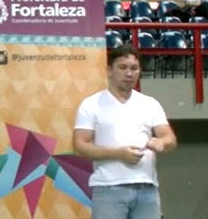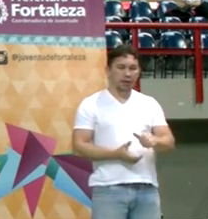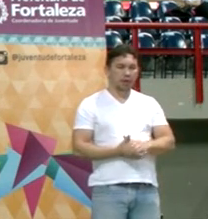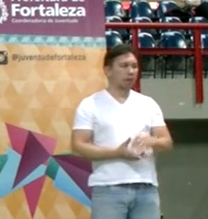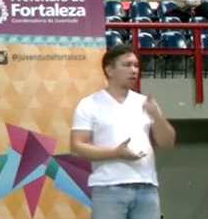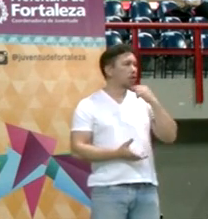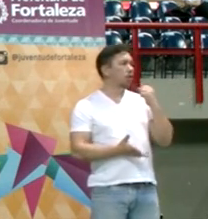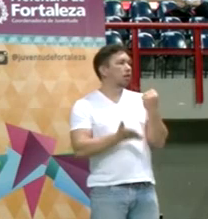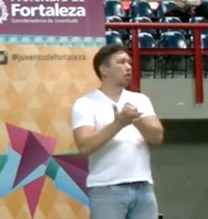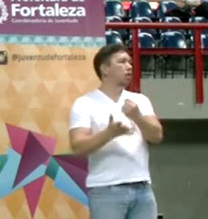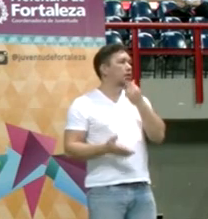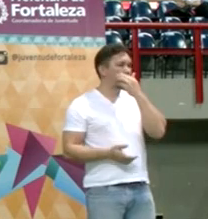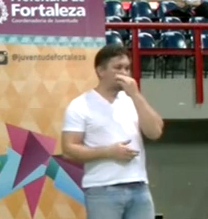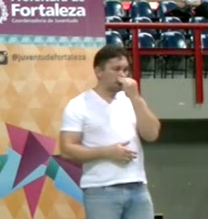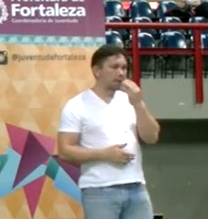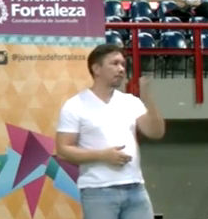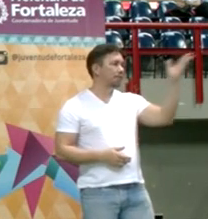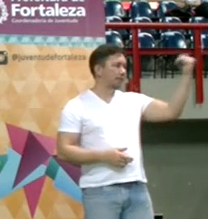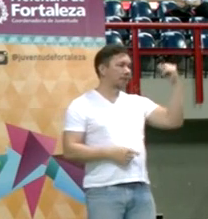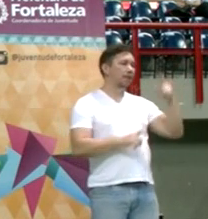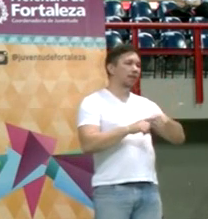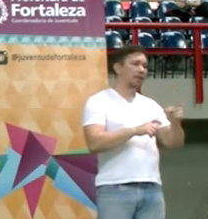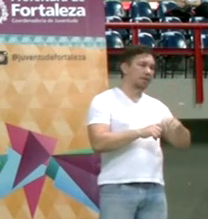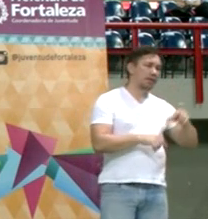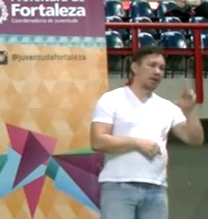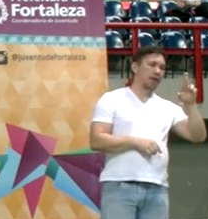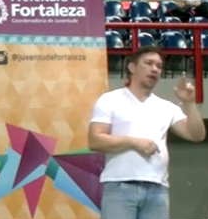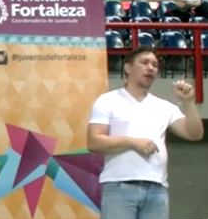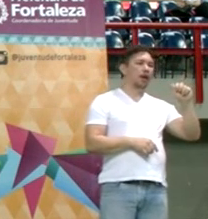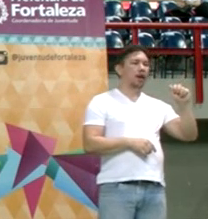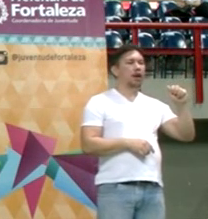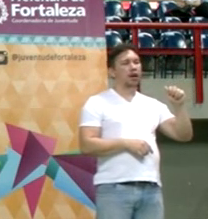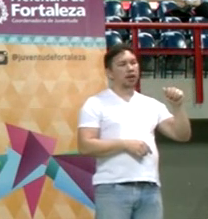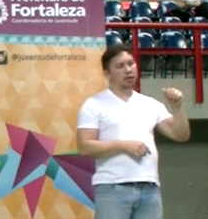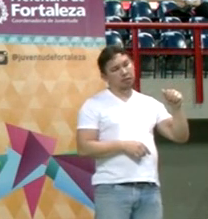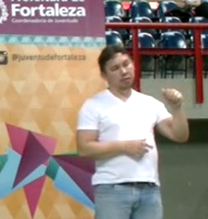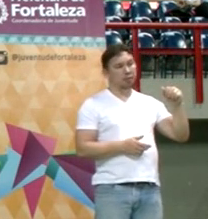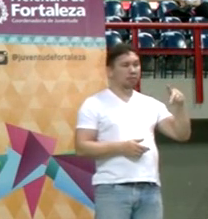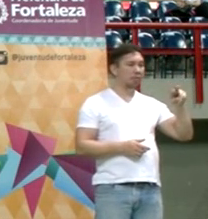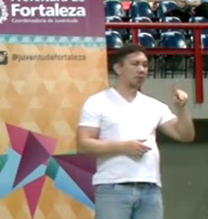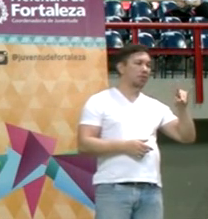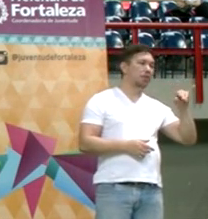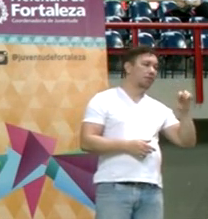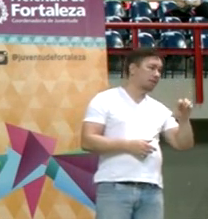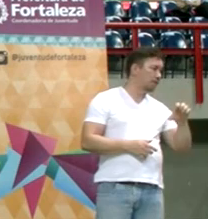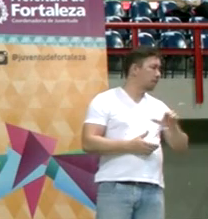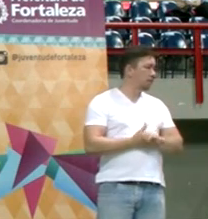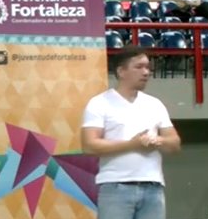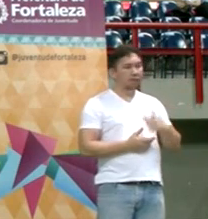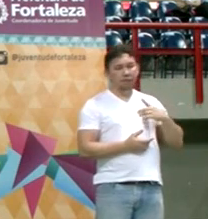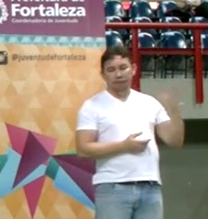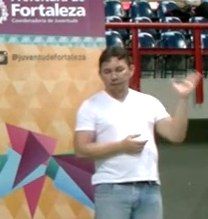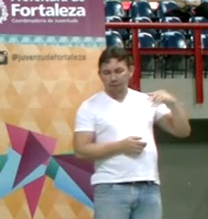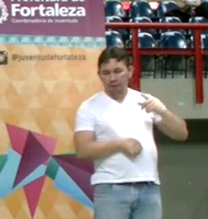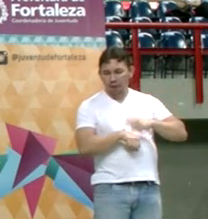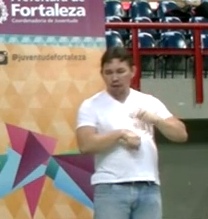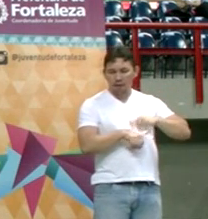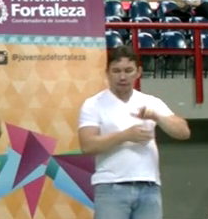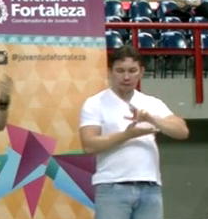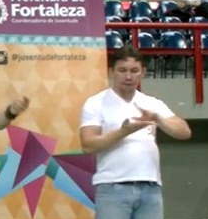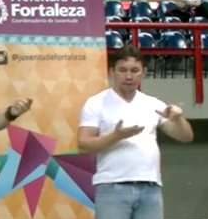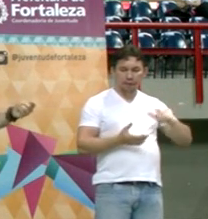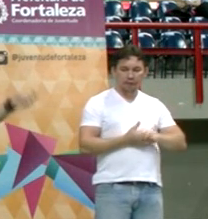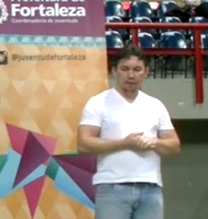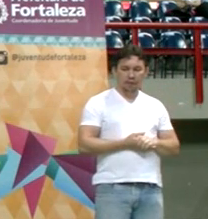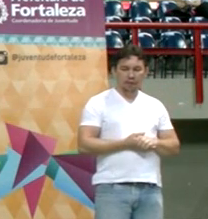pior, só tinha uma pessoa que podia ajudar, o Rasputin. A família ficou dependente dele. Só que chegava um momento, tinha vários